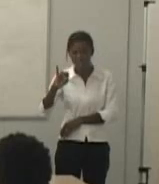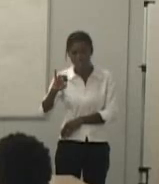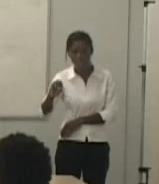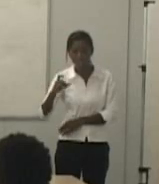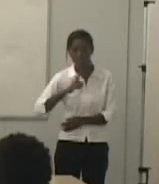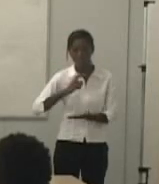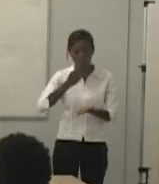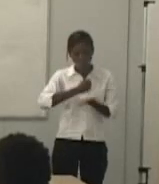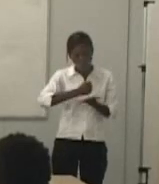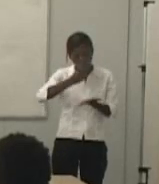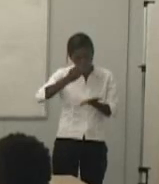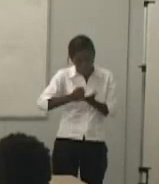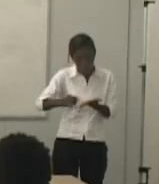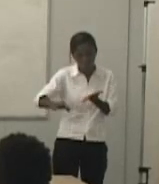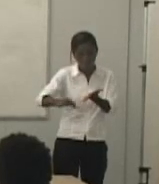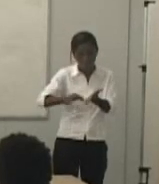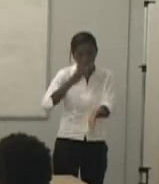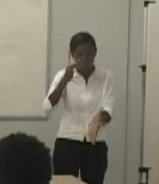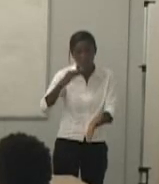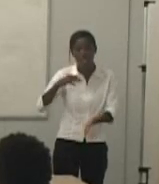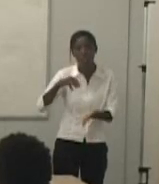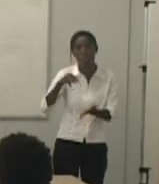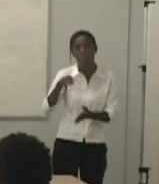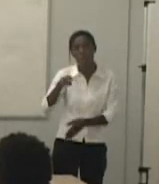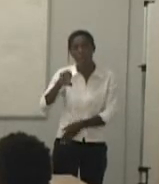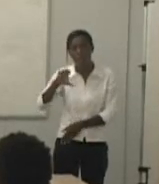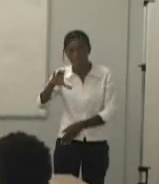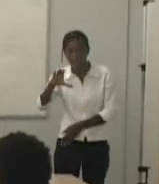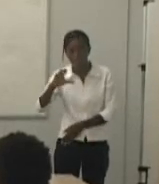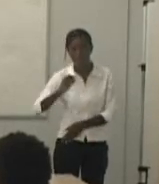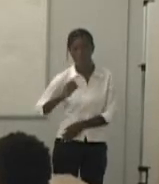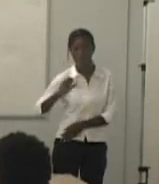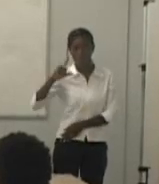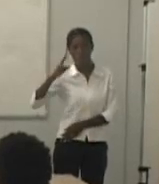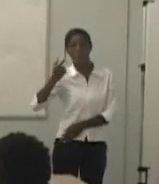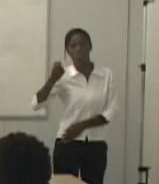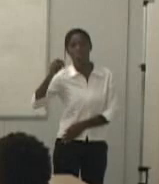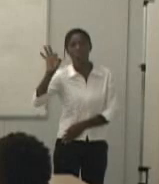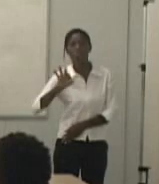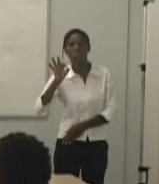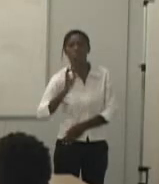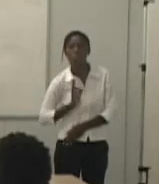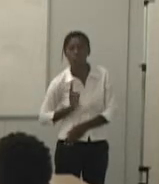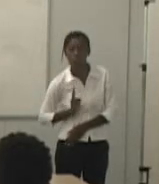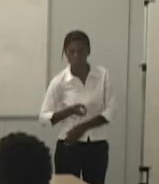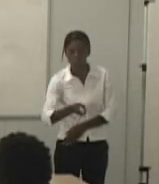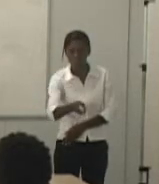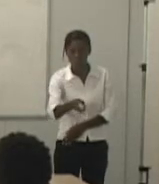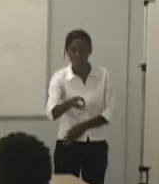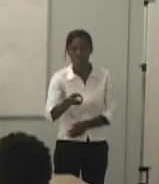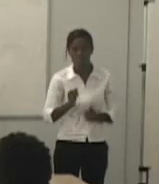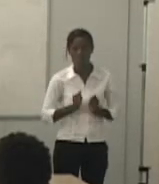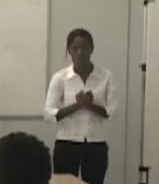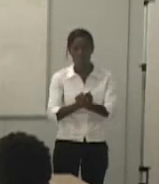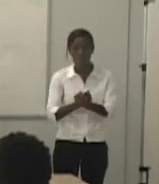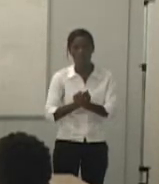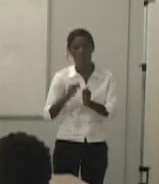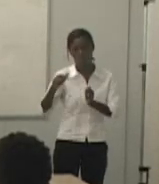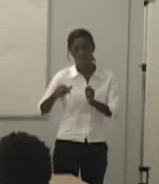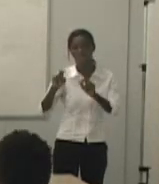MEC que esta verba Esse aumento de 20% na verba permaneceria na verba de custeio da